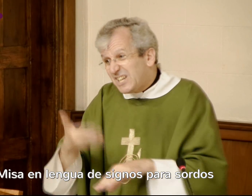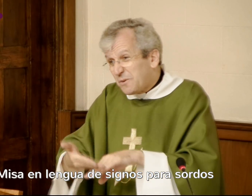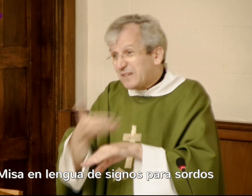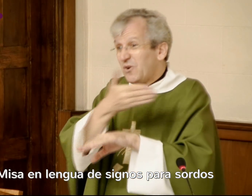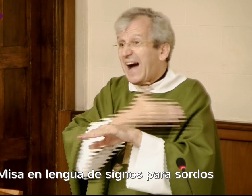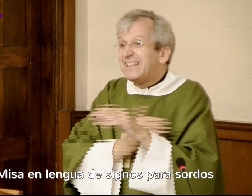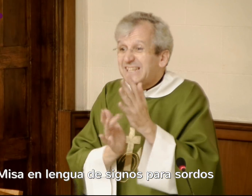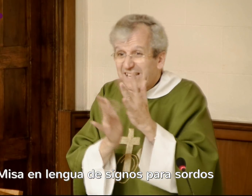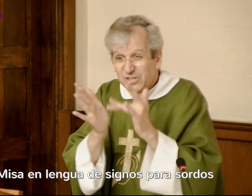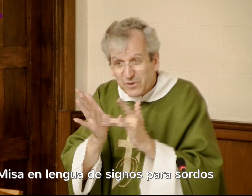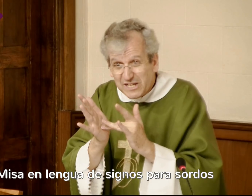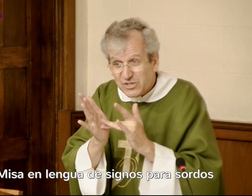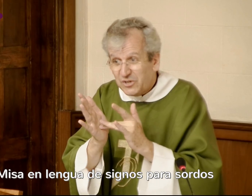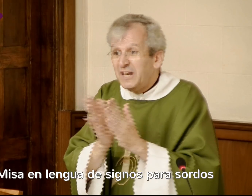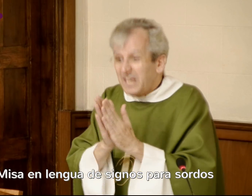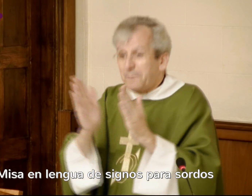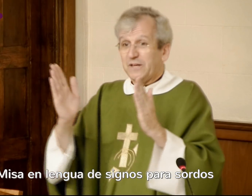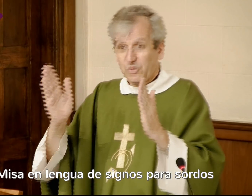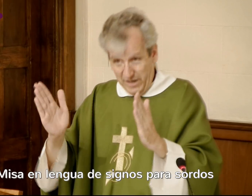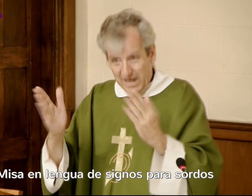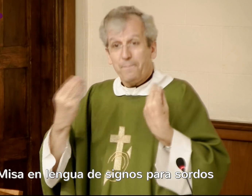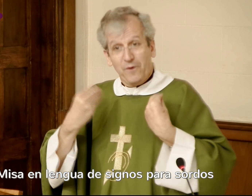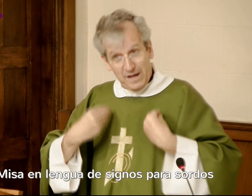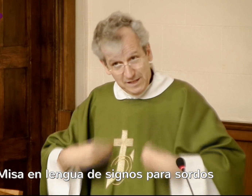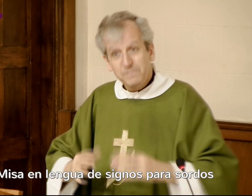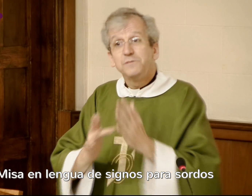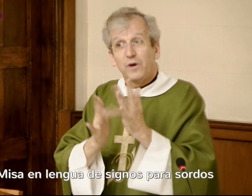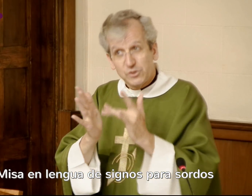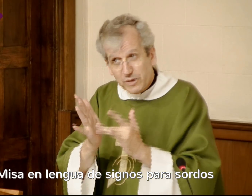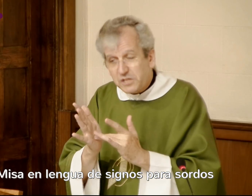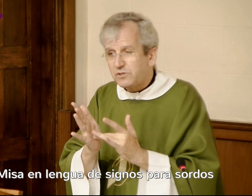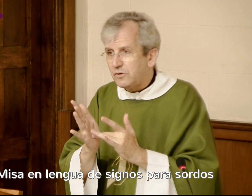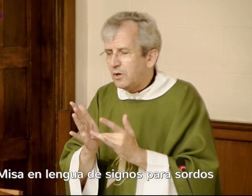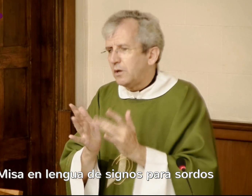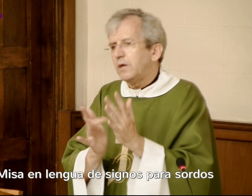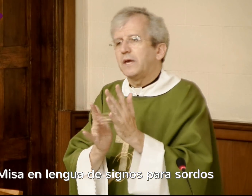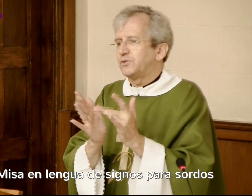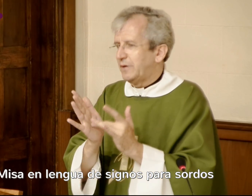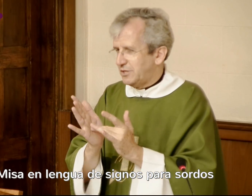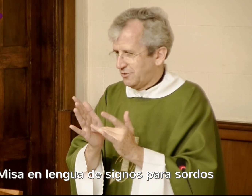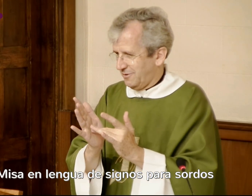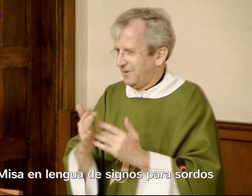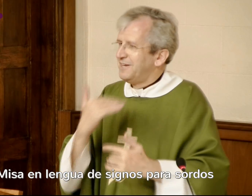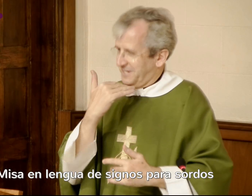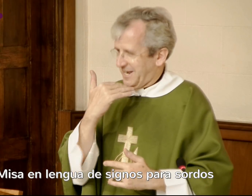eso pasó antes de Jesucristo y pasó en época del mismo Jesucristo, y Jesucristo